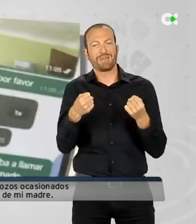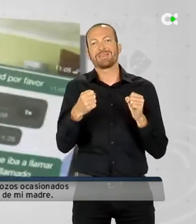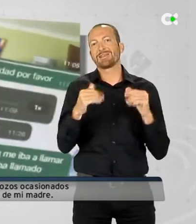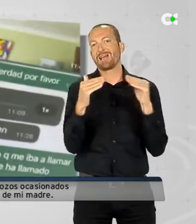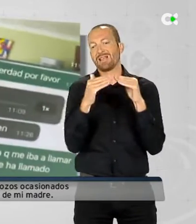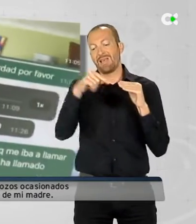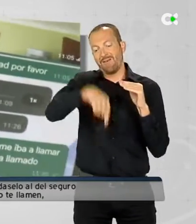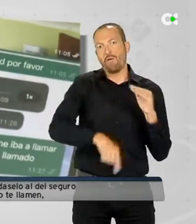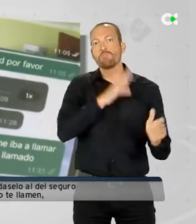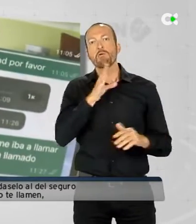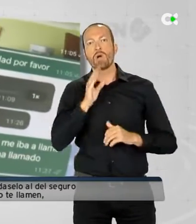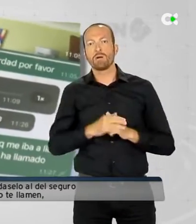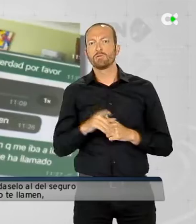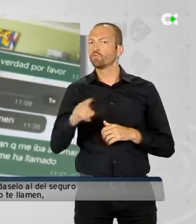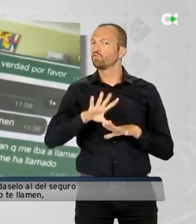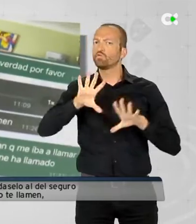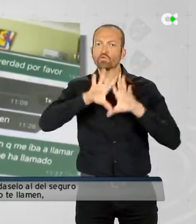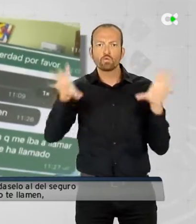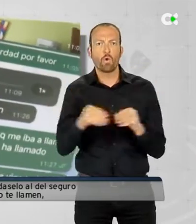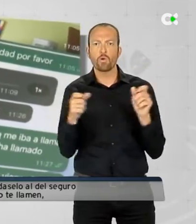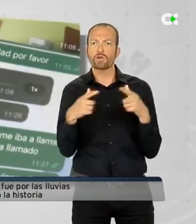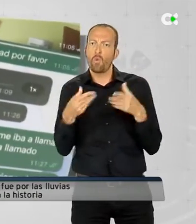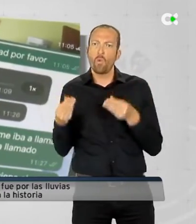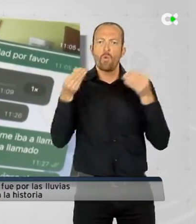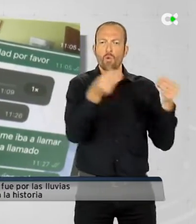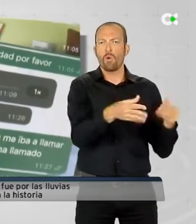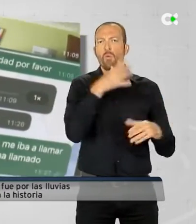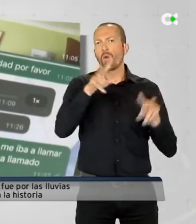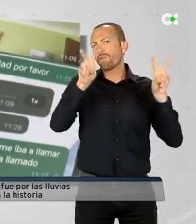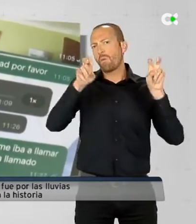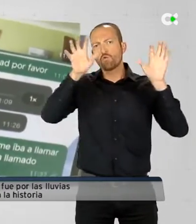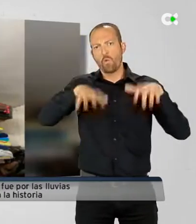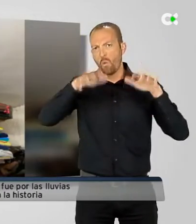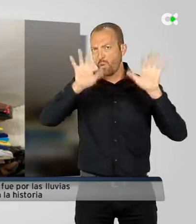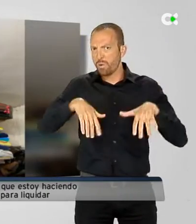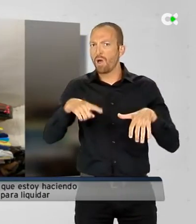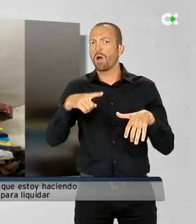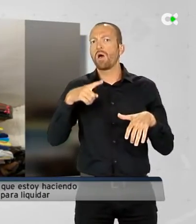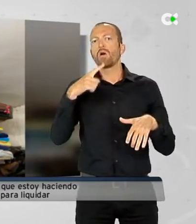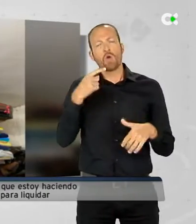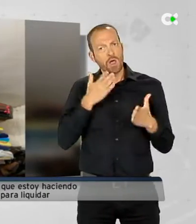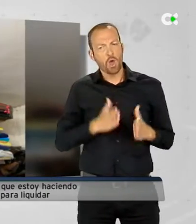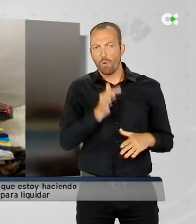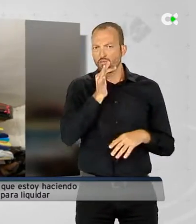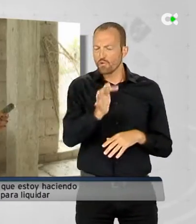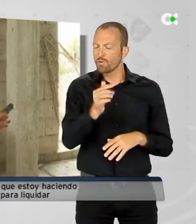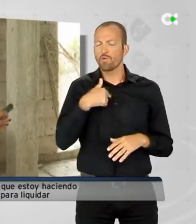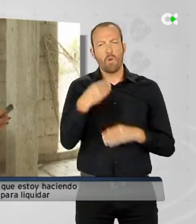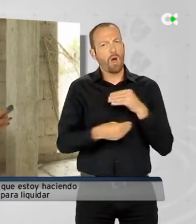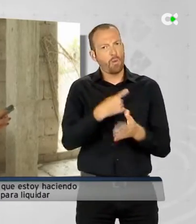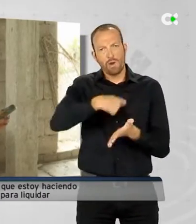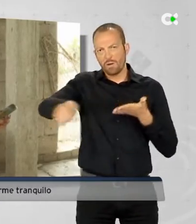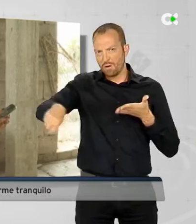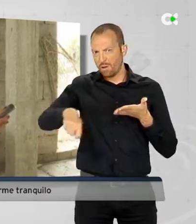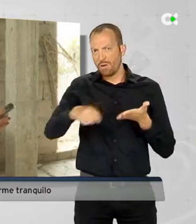madre. Todo eso mándaselo al de seguro cuando te llame. Tú le dices que fue con lo de la lluvia y toda la historia, ¿no? Y te lo juro por mis hijos que estoy haciendo ya todo para